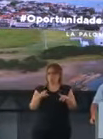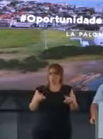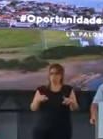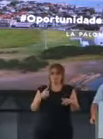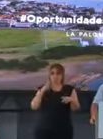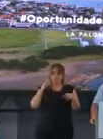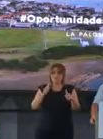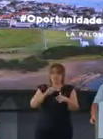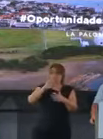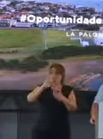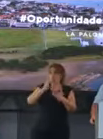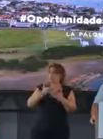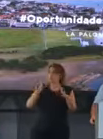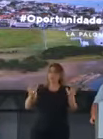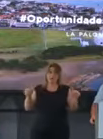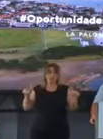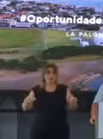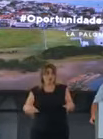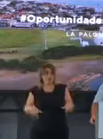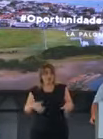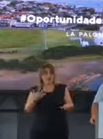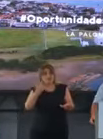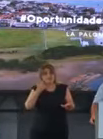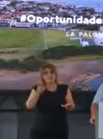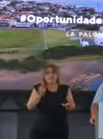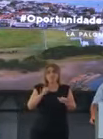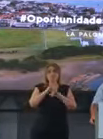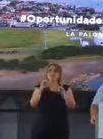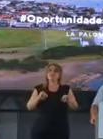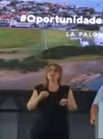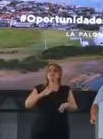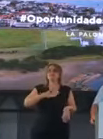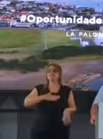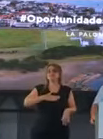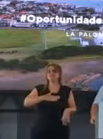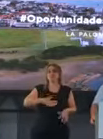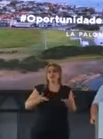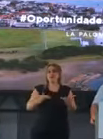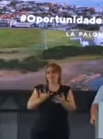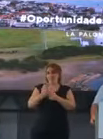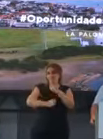va bien, esta es la última paloma que algunos de nosotros vamos a tener una mínima paz y tranquilidad.